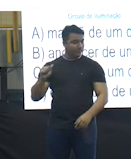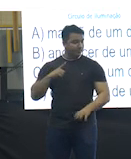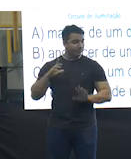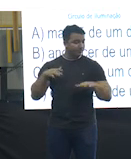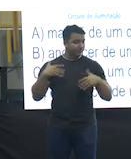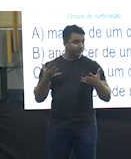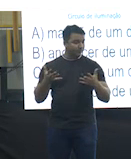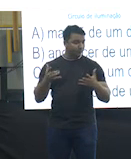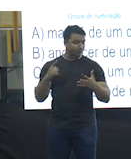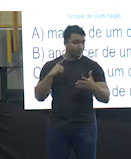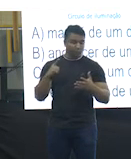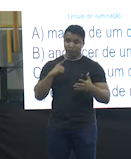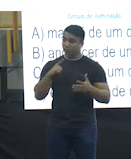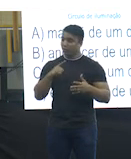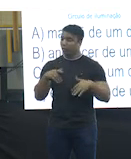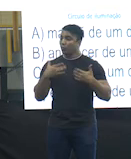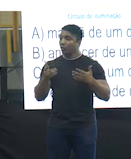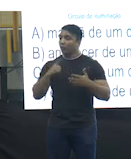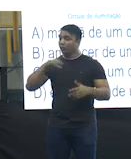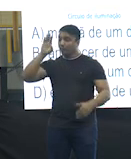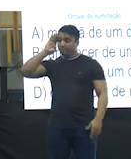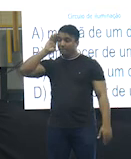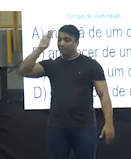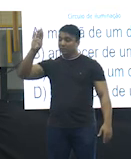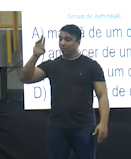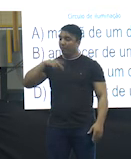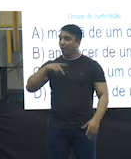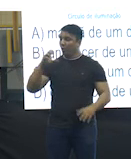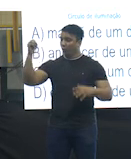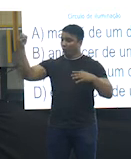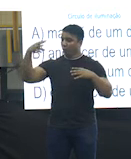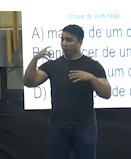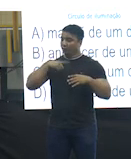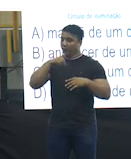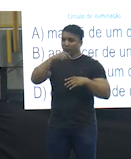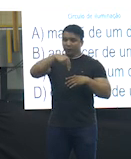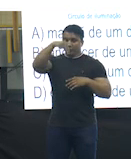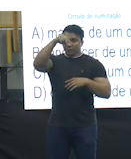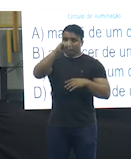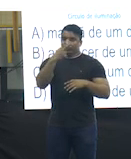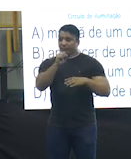dois hemisférios está sendo mais iluminado, o norte ou o sul?